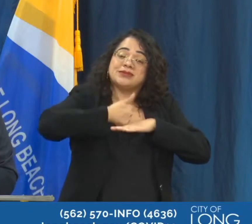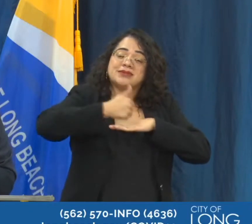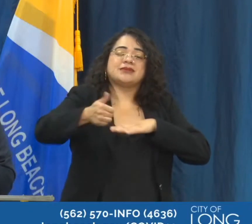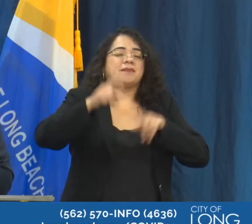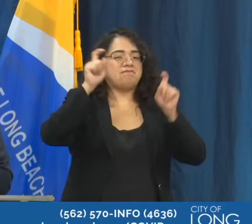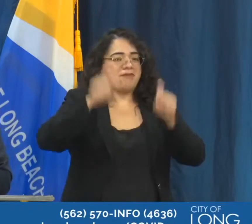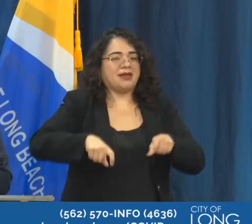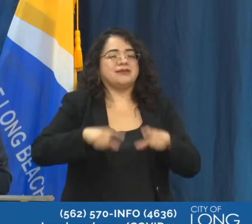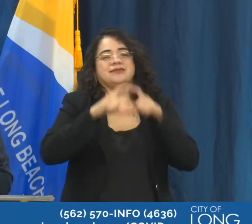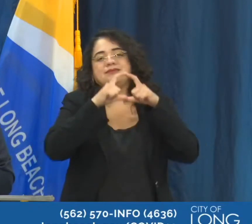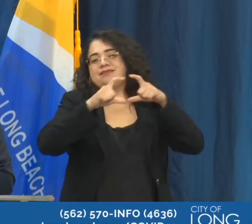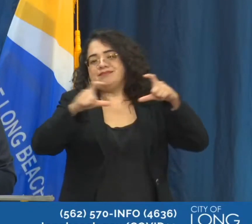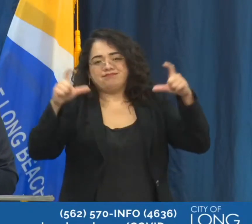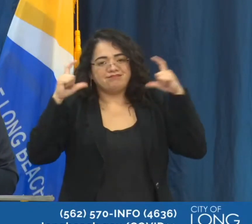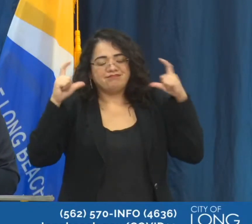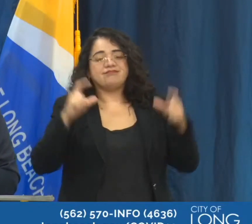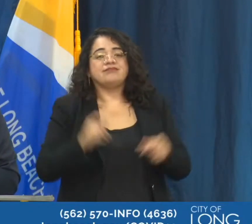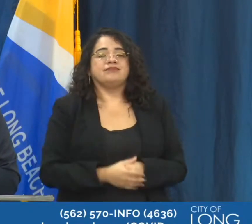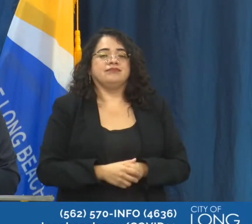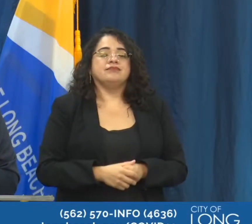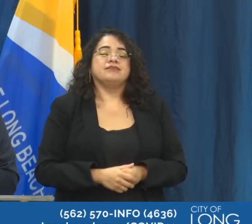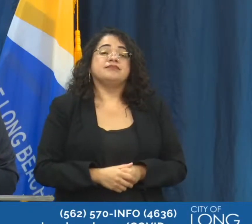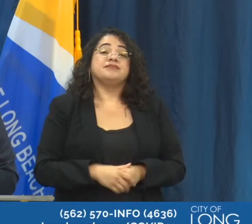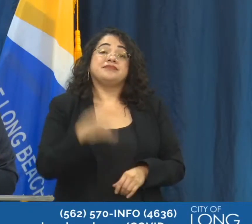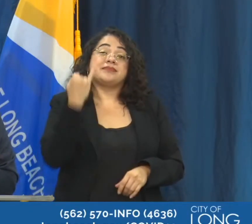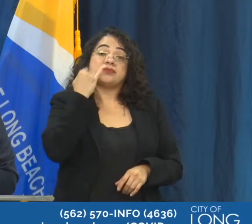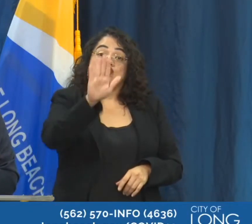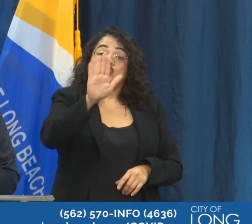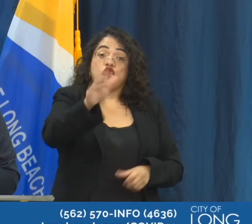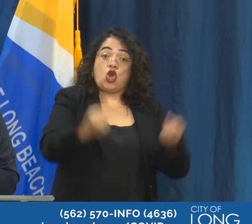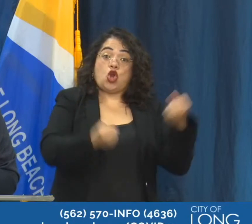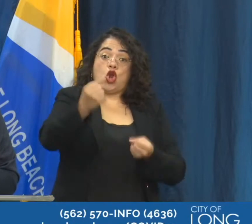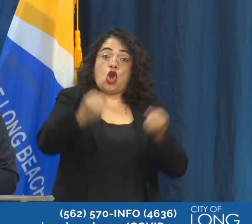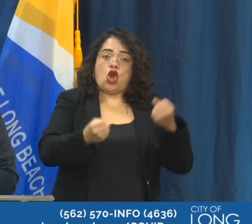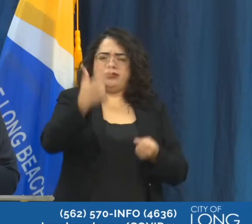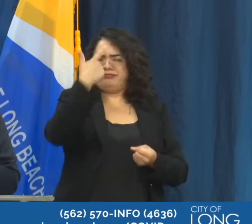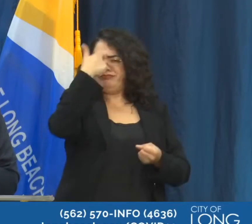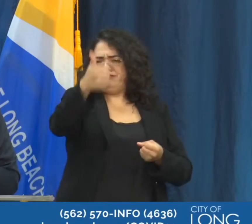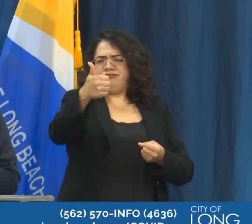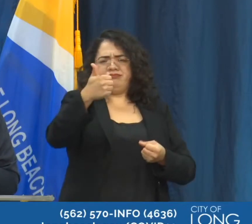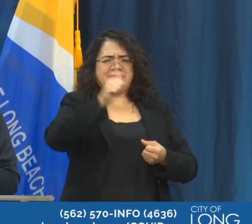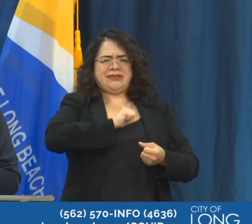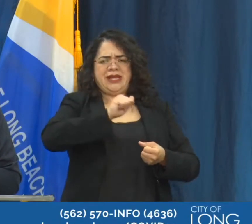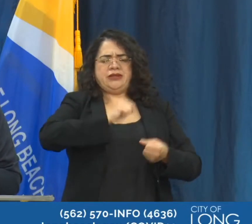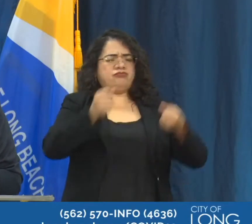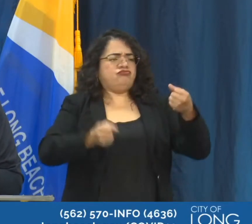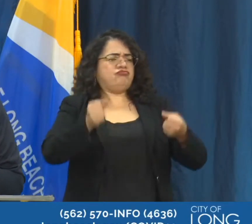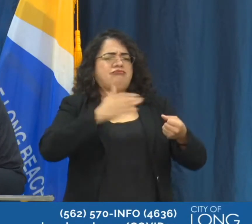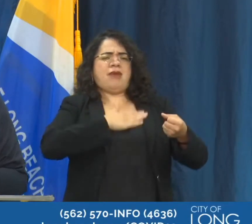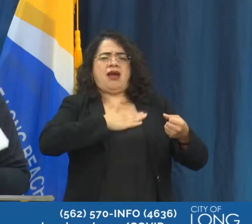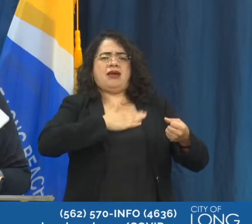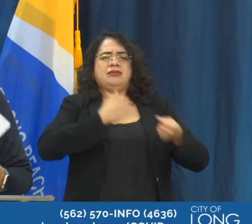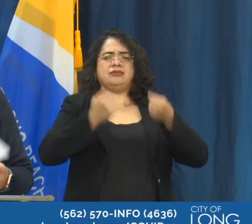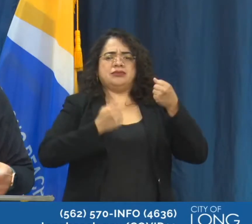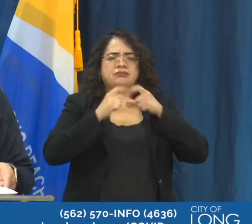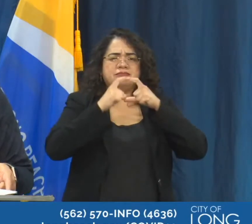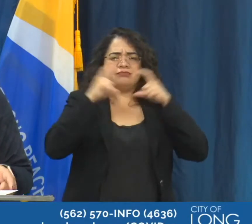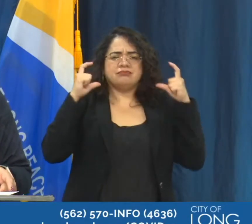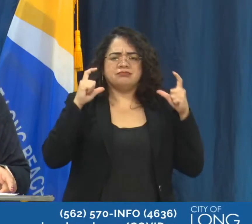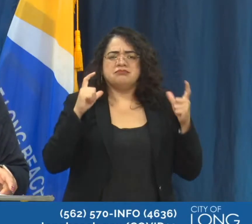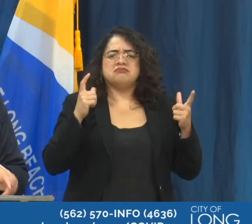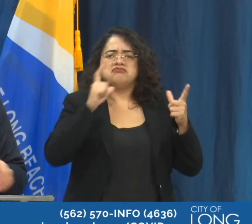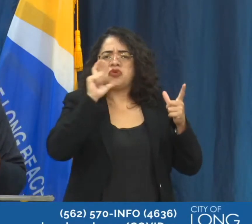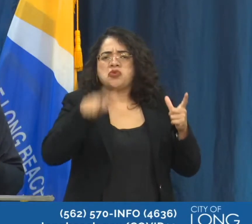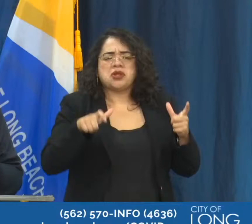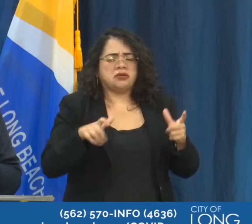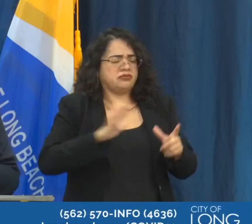la única manera que no tiene que usar su cobertura si usted está manejando su propio automóvil mientras